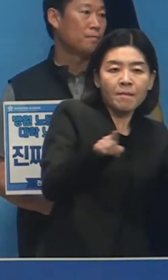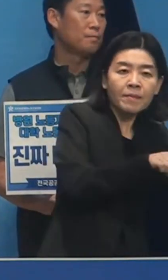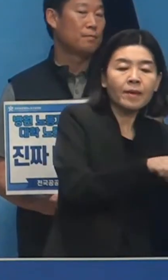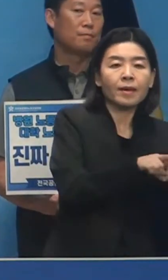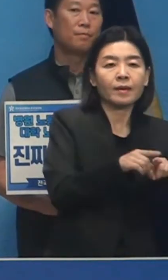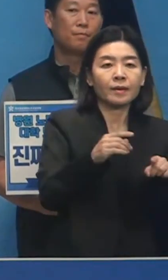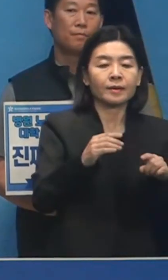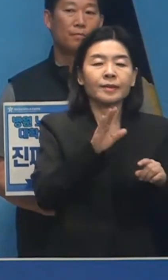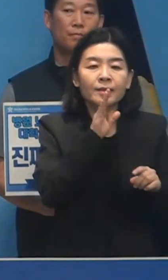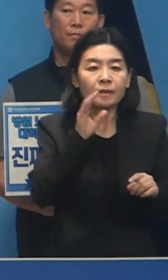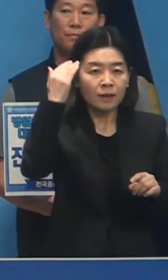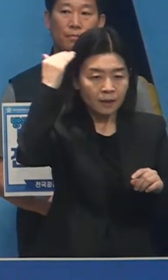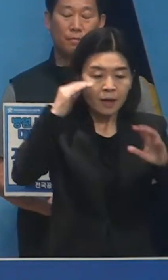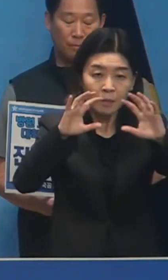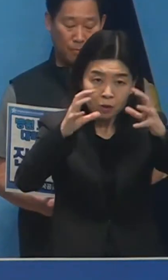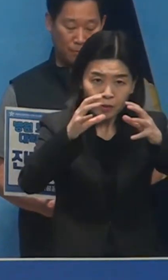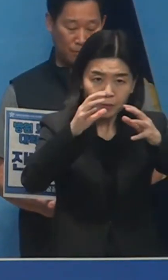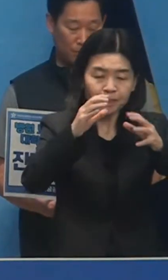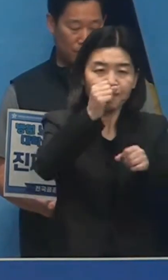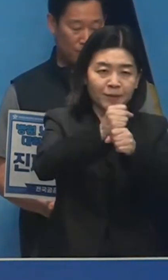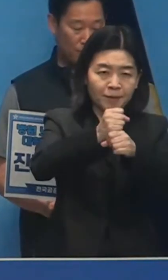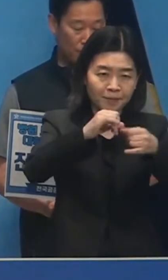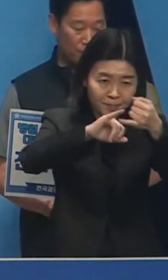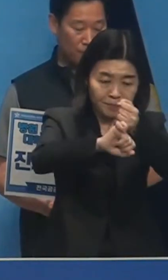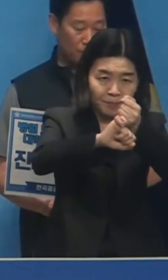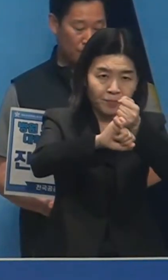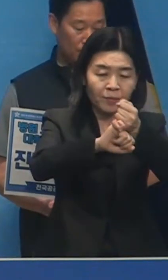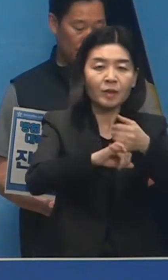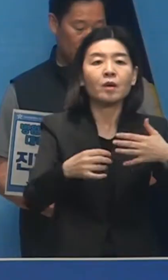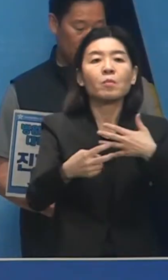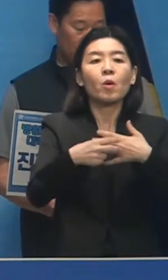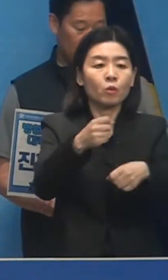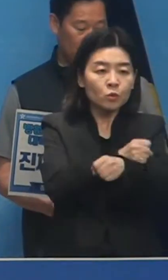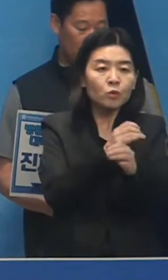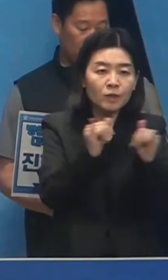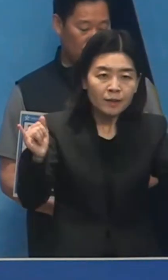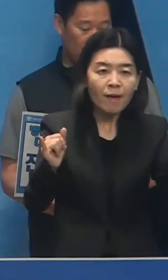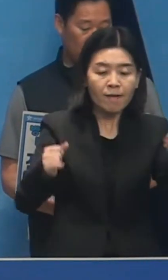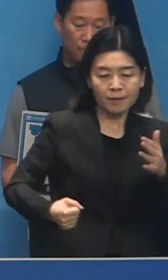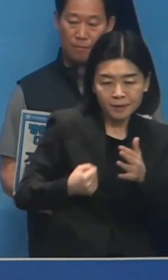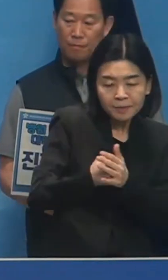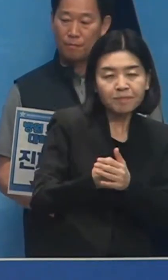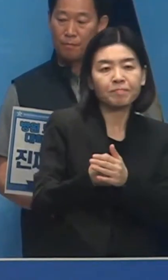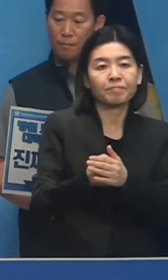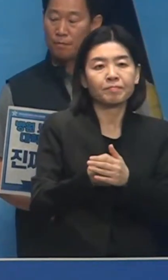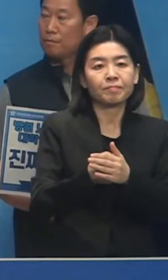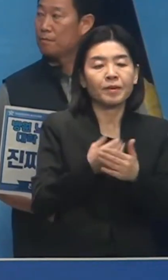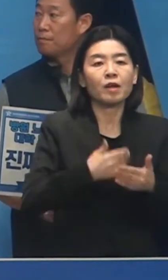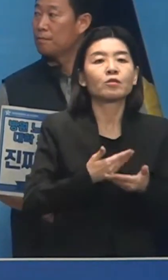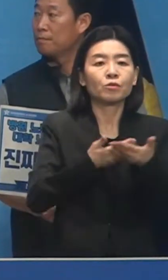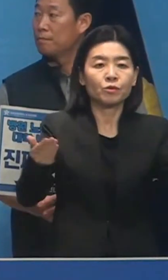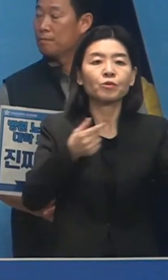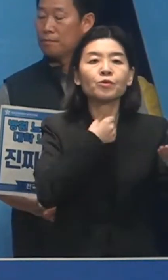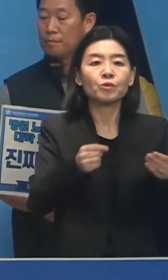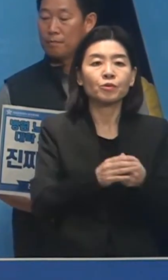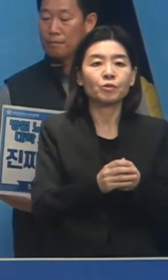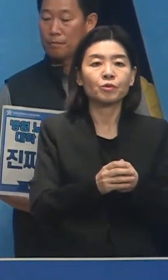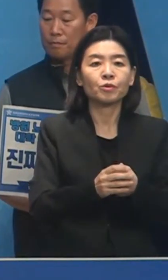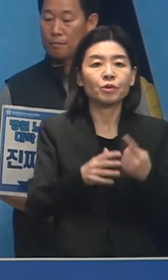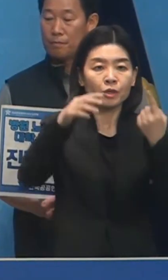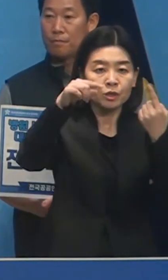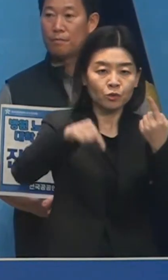진짜 대한민국을 만들어갈 것을 다짐하며 병원 노동자들의 결심을 알리고자 이 자리에 모였습니다. 주